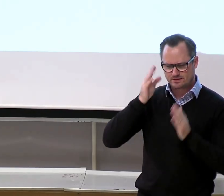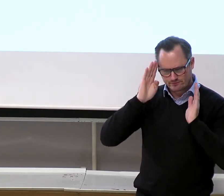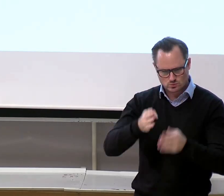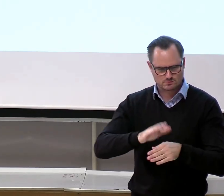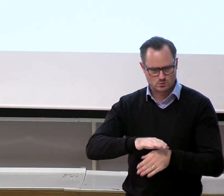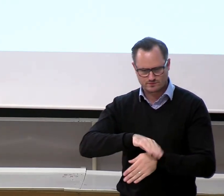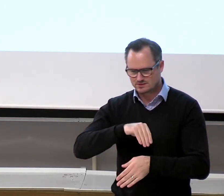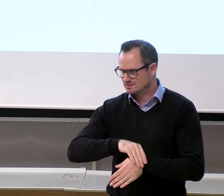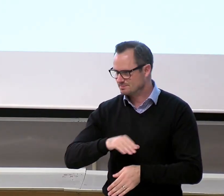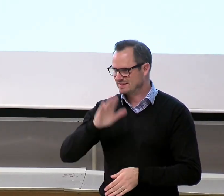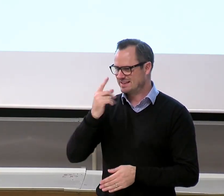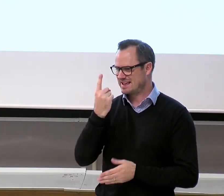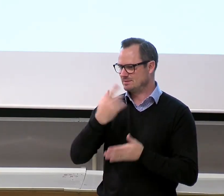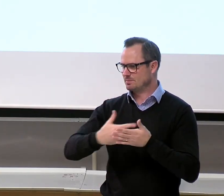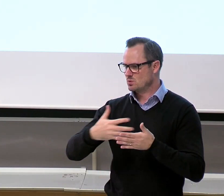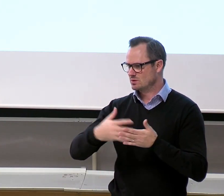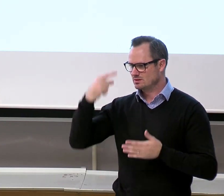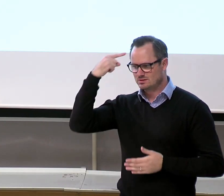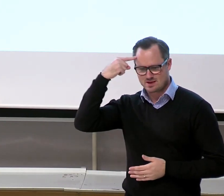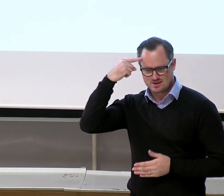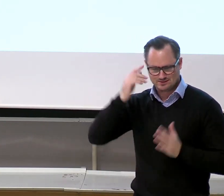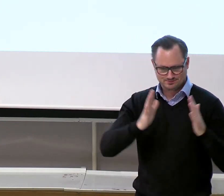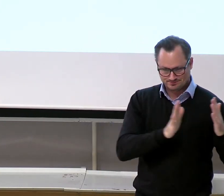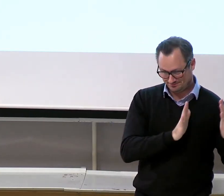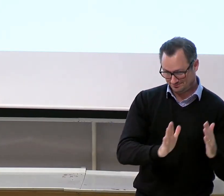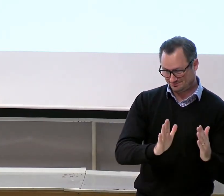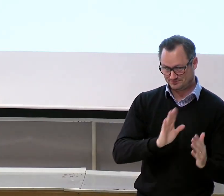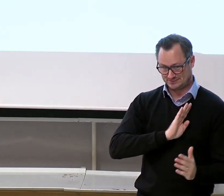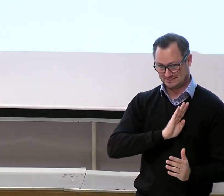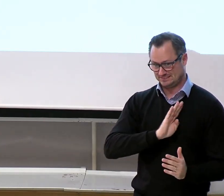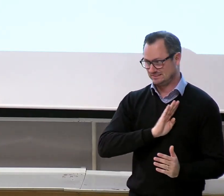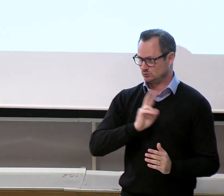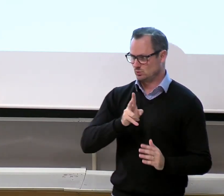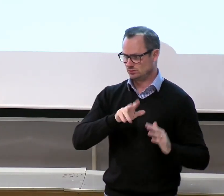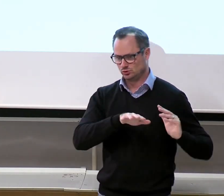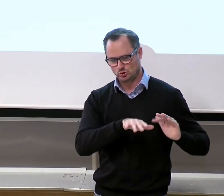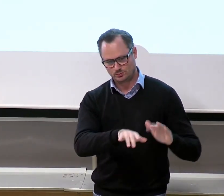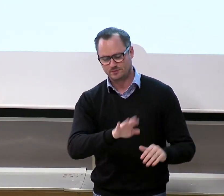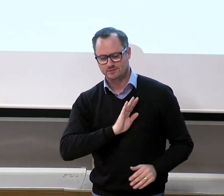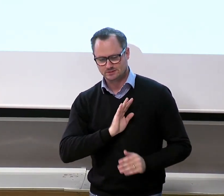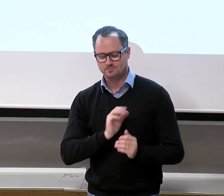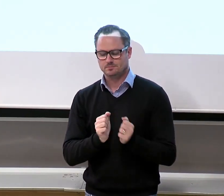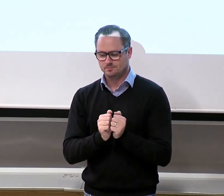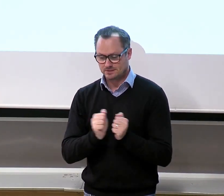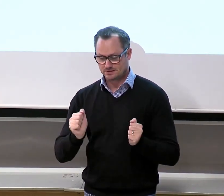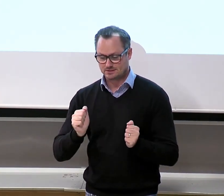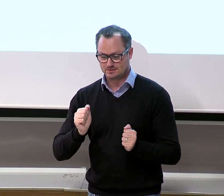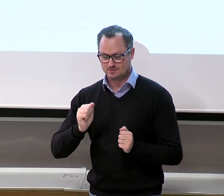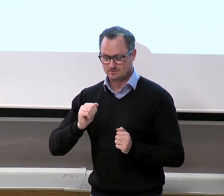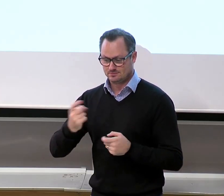så kan ju vissa politiska partier har den inriktningen att man hellre fokuserar på svenskan. Sådana politiska